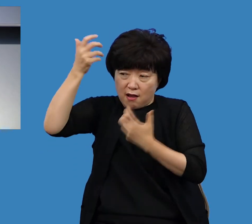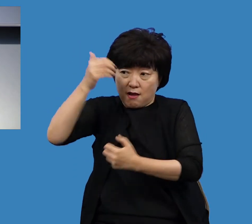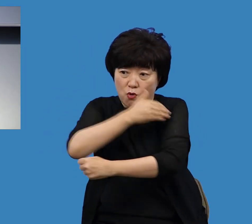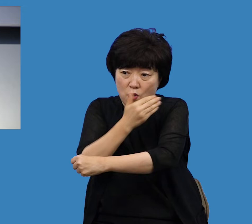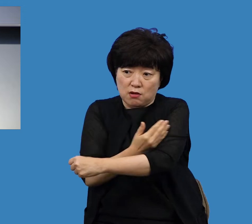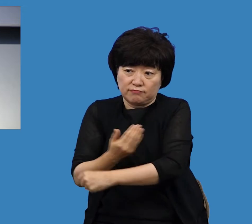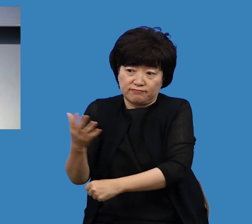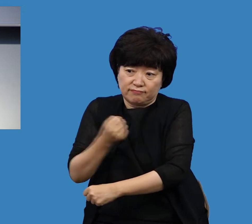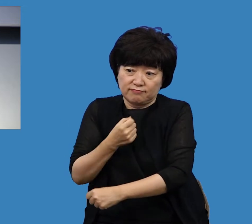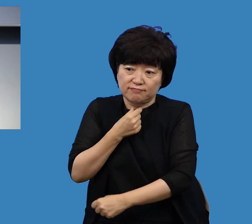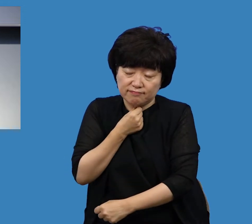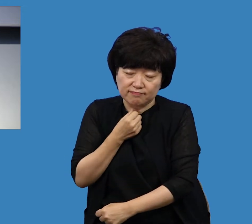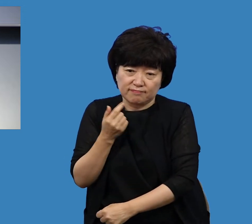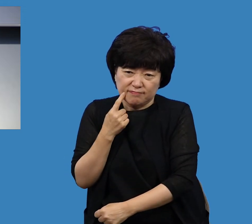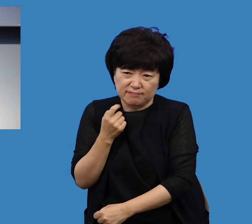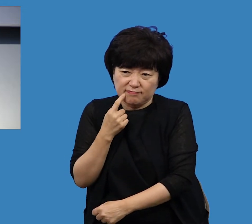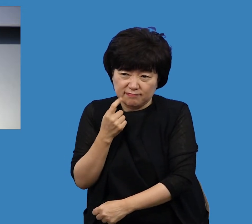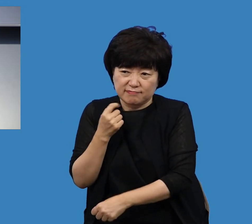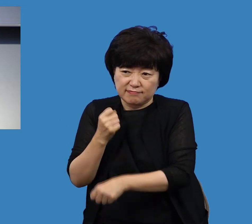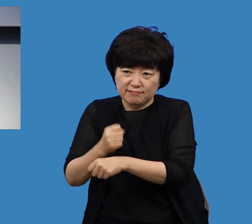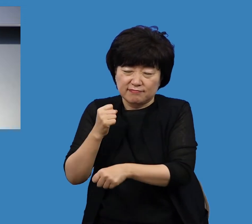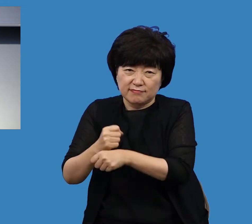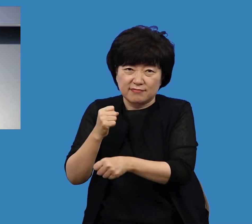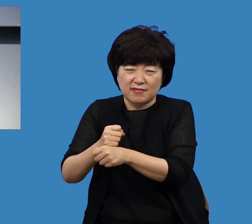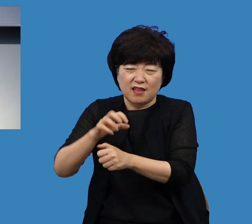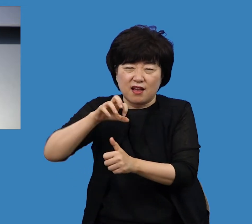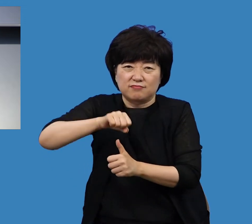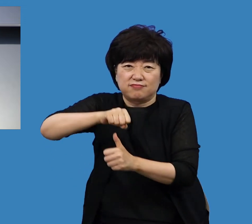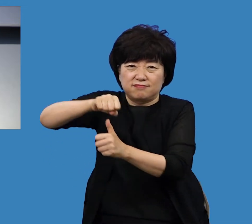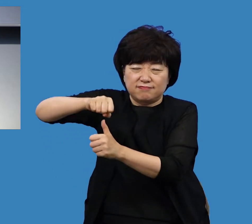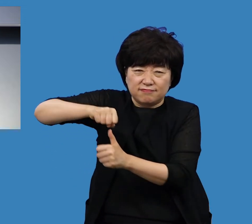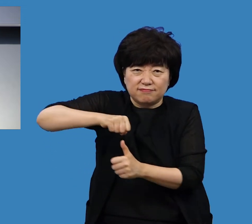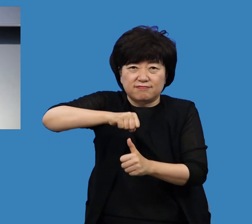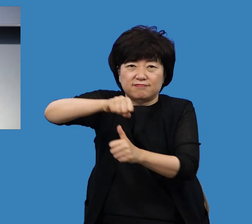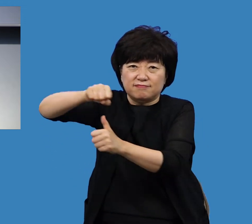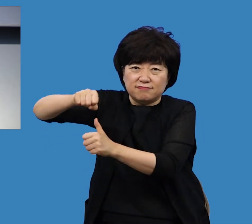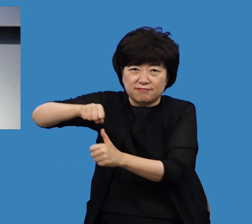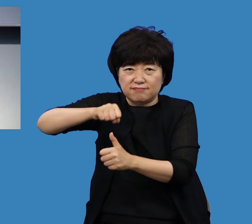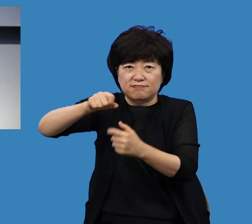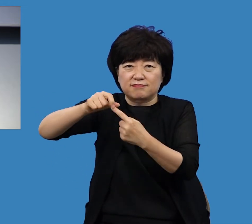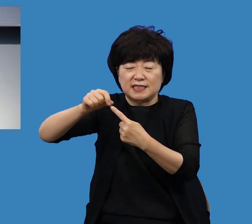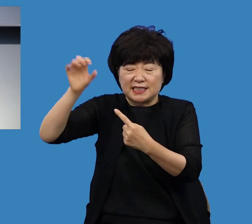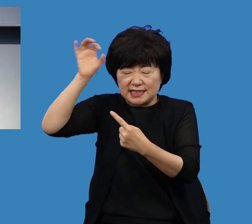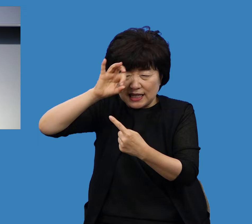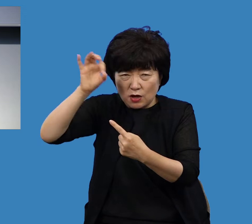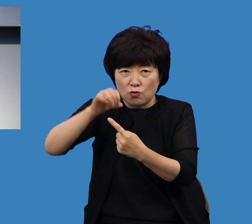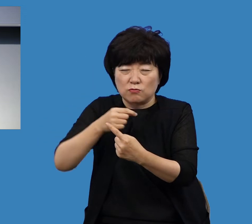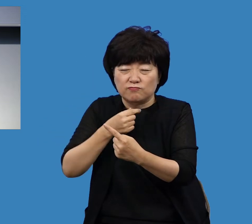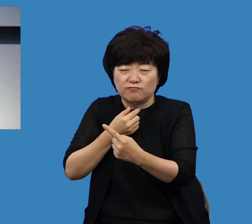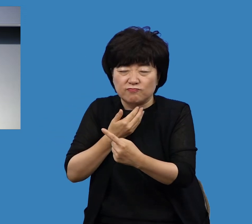권력을 잡는 것을 인생의 의미와 만족으로 여기게 하고 그 결과 권력을 찾고